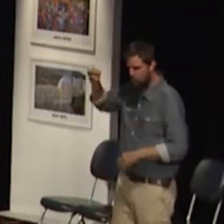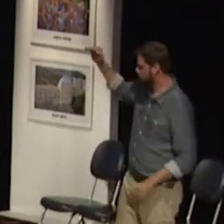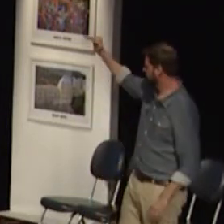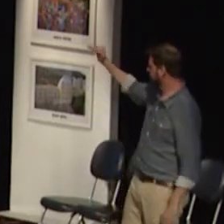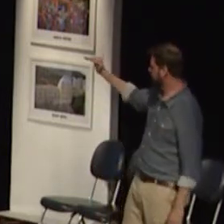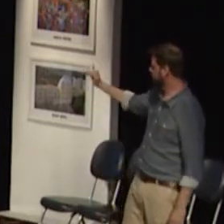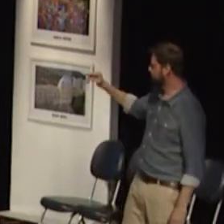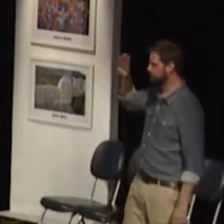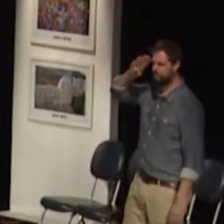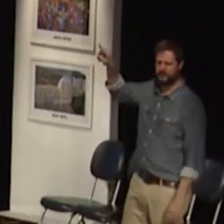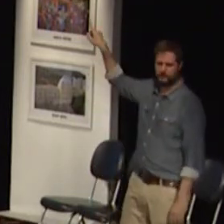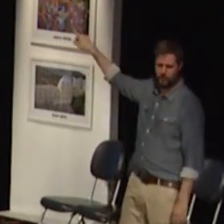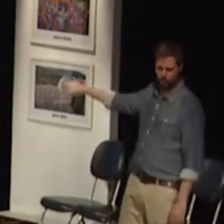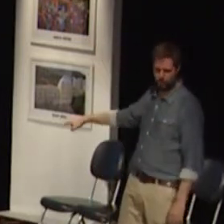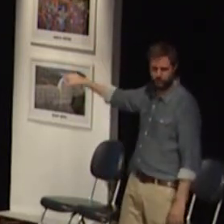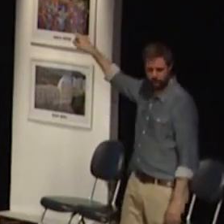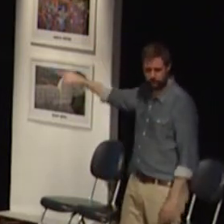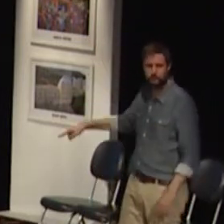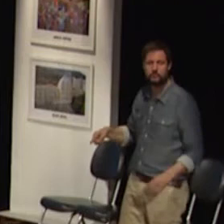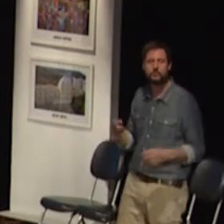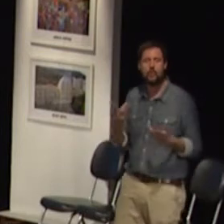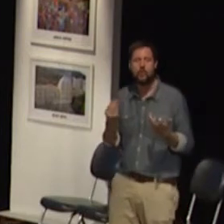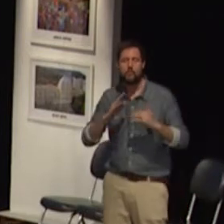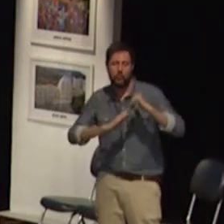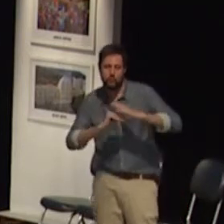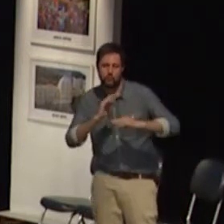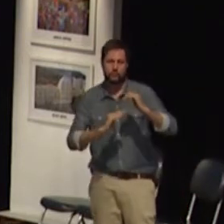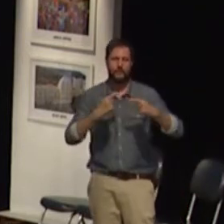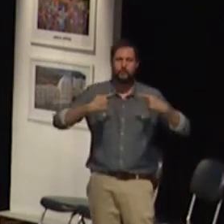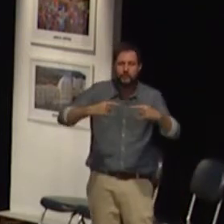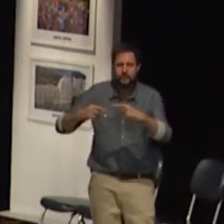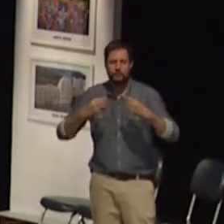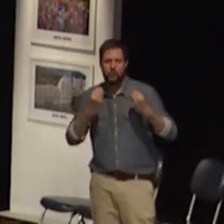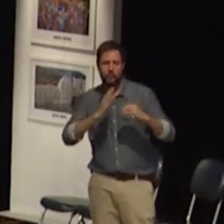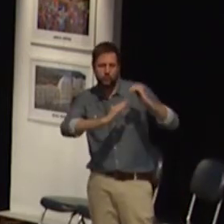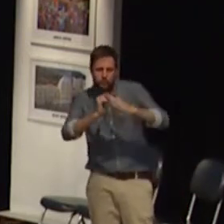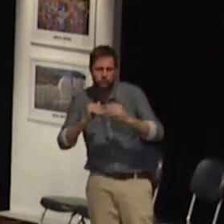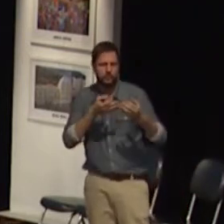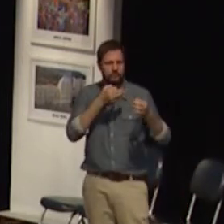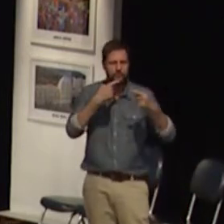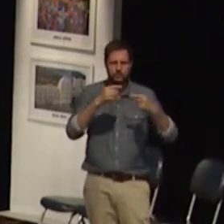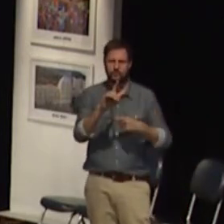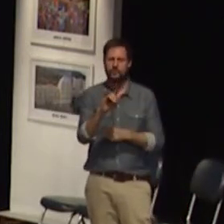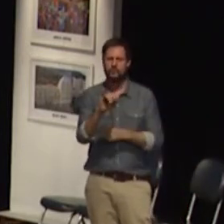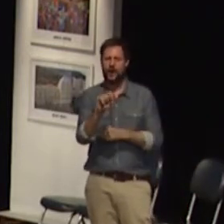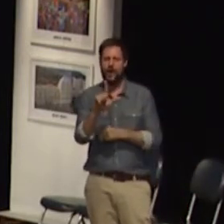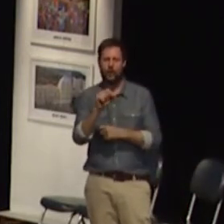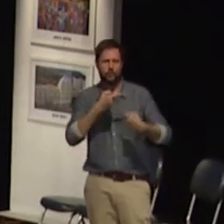universidade, né, e vejo alguns focos que a gente tem que dar. Então, os profissionais dentro da política,